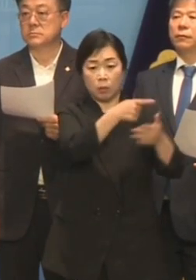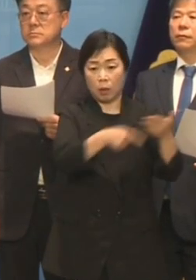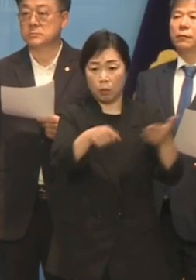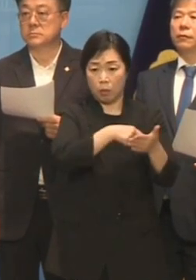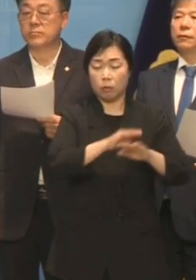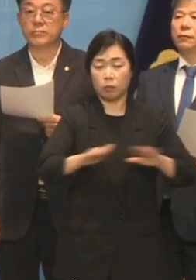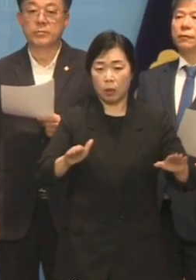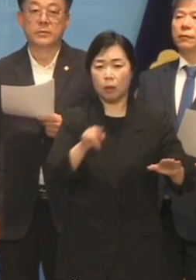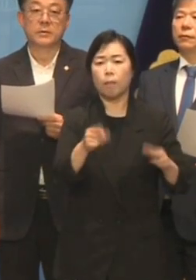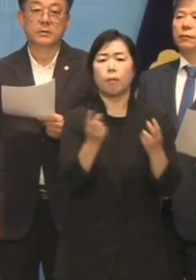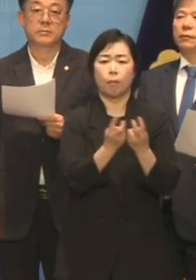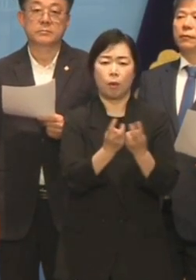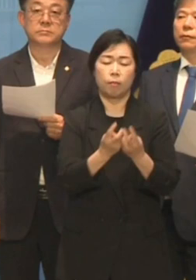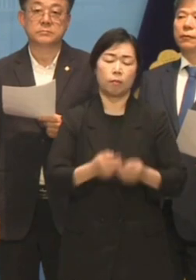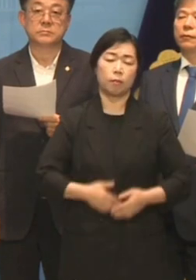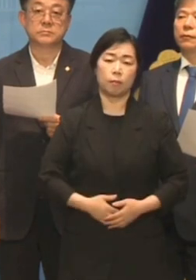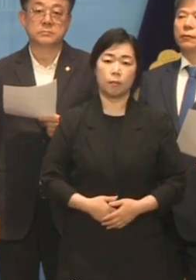합니다.